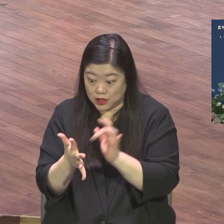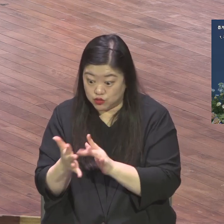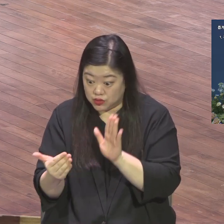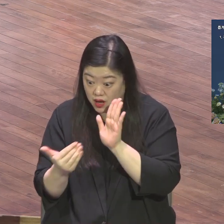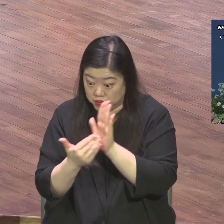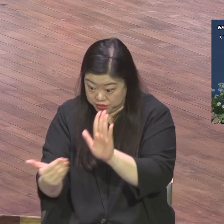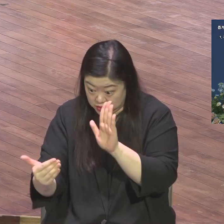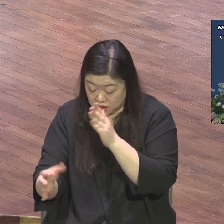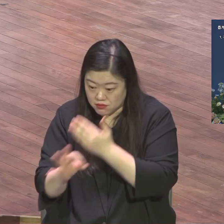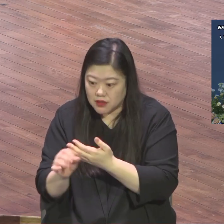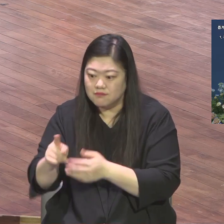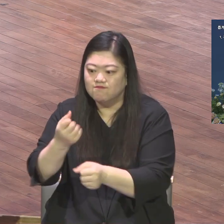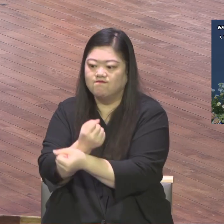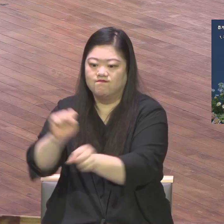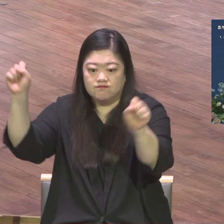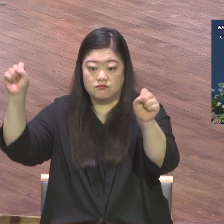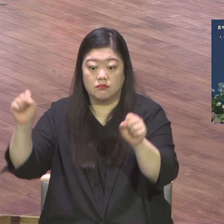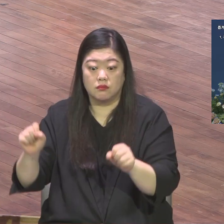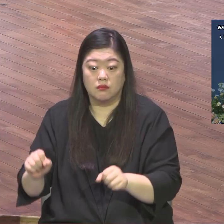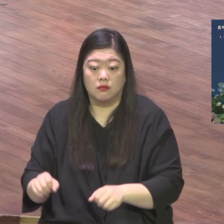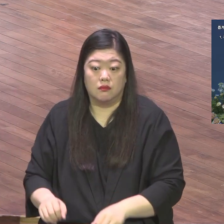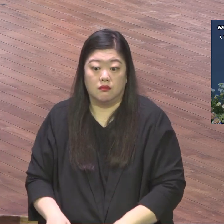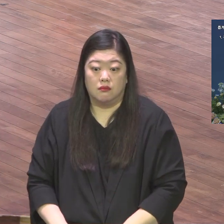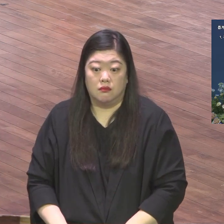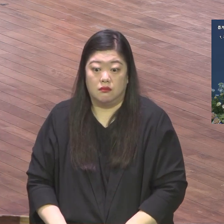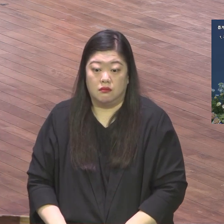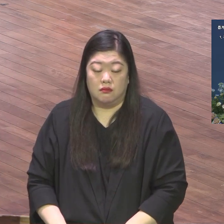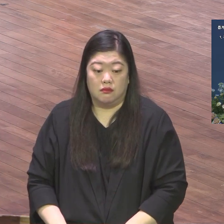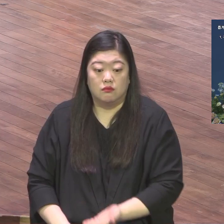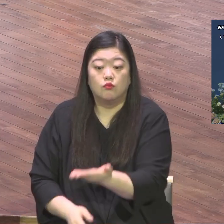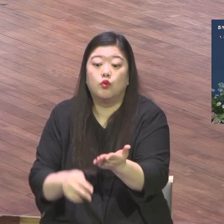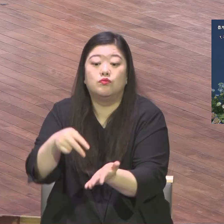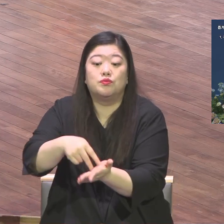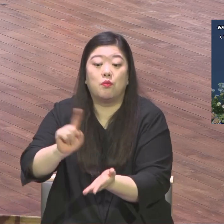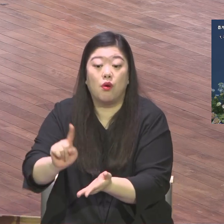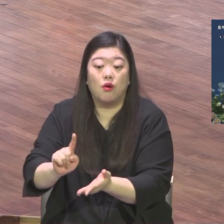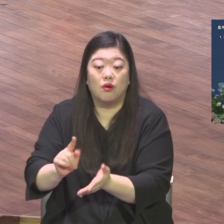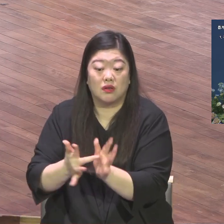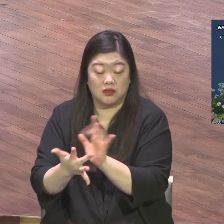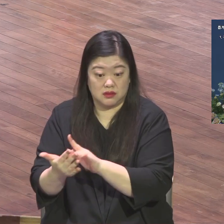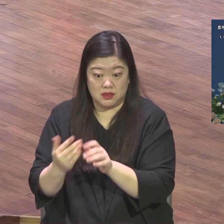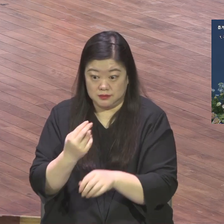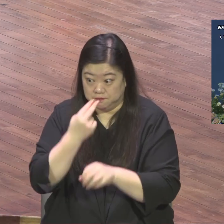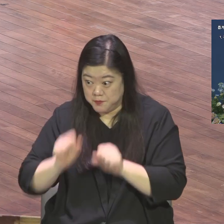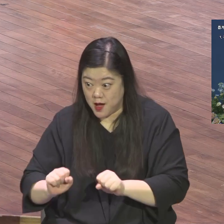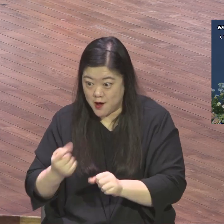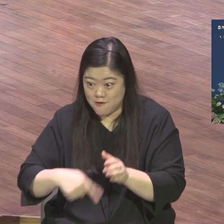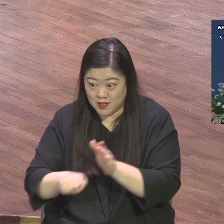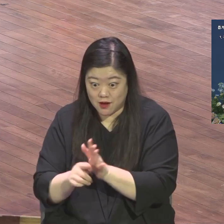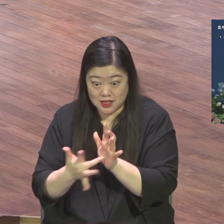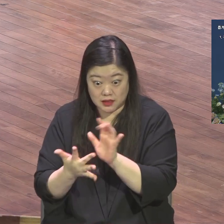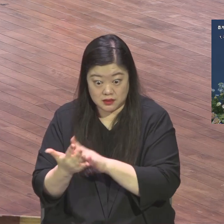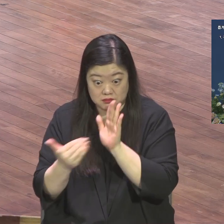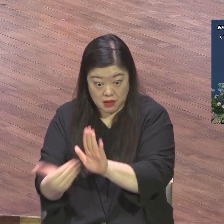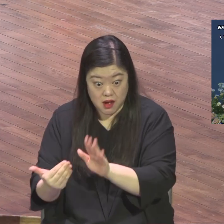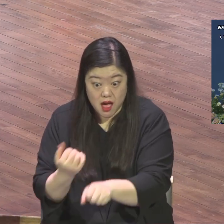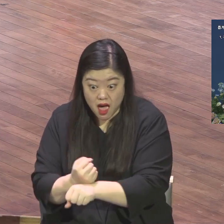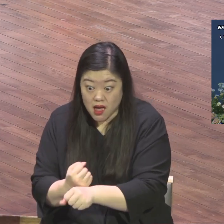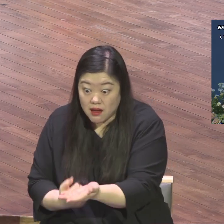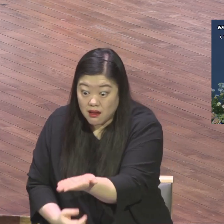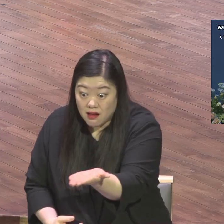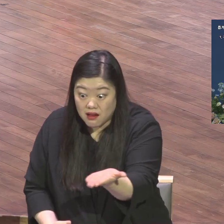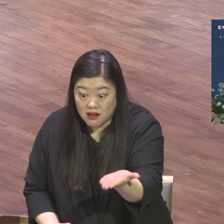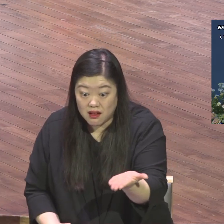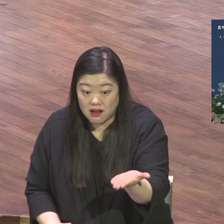이건 영적으로요, 유일한 구원의 길이기 때문에 사단이 끝까지 물고 늘린 것입니다. 그래서 예수 그리스도의